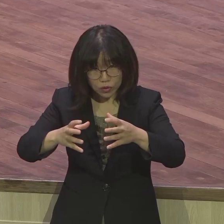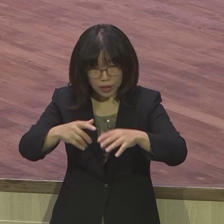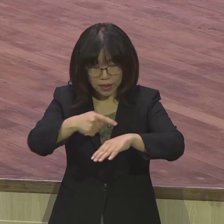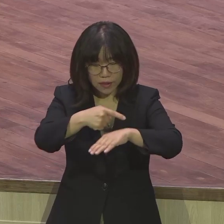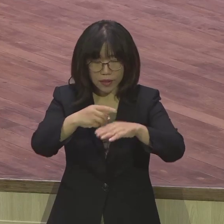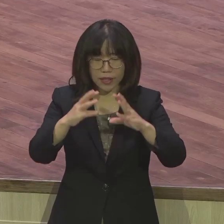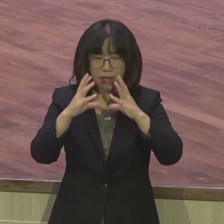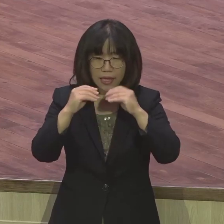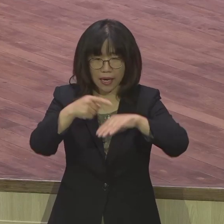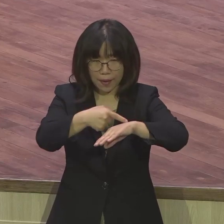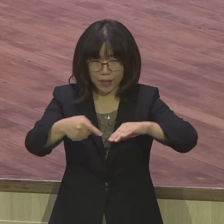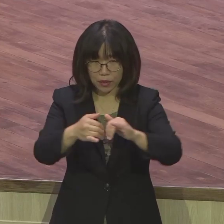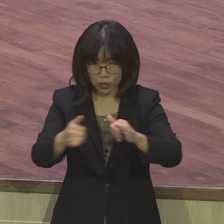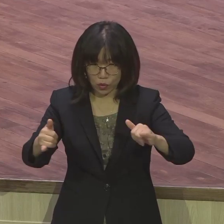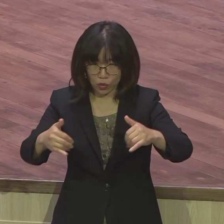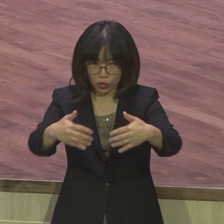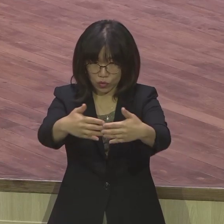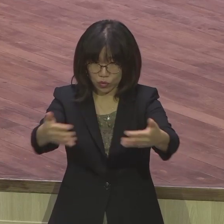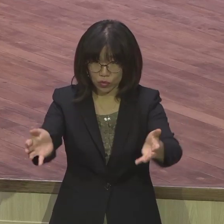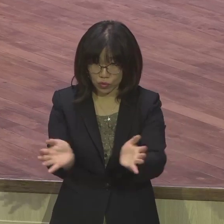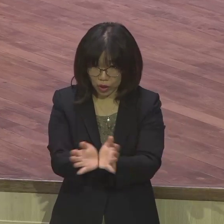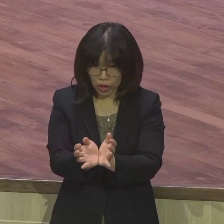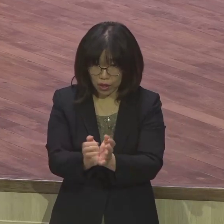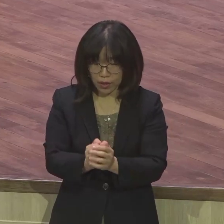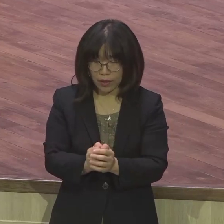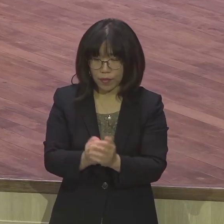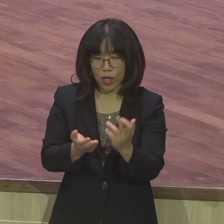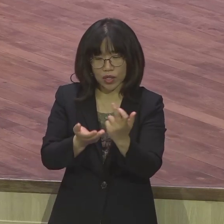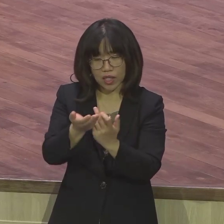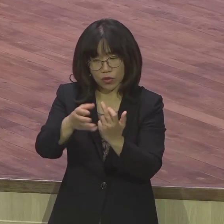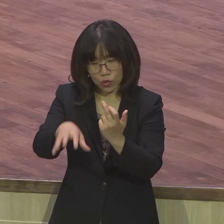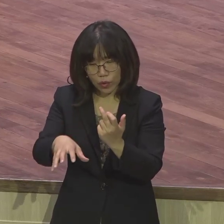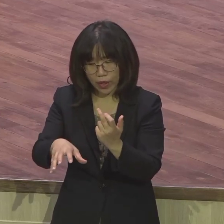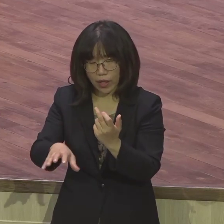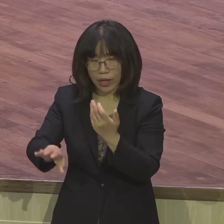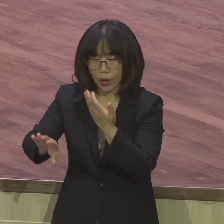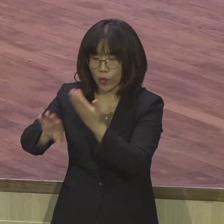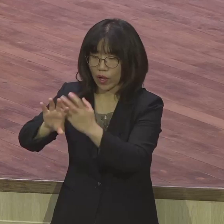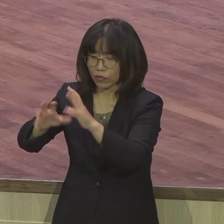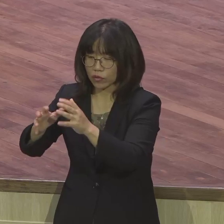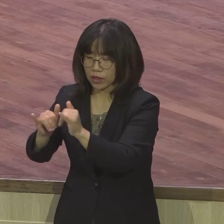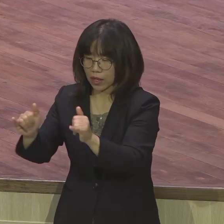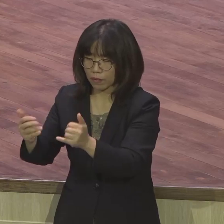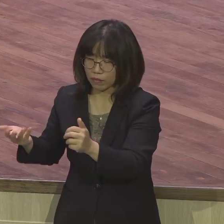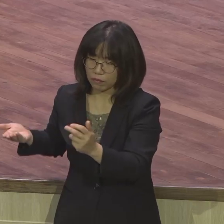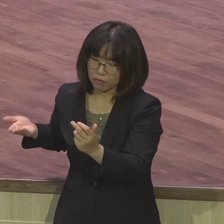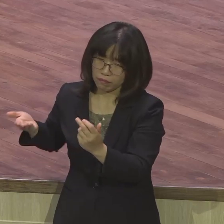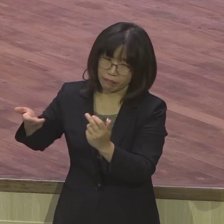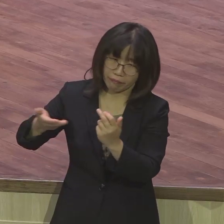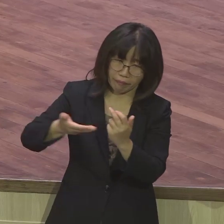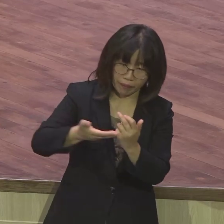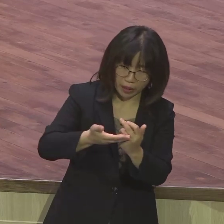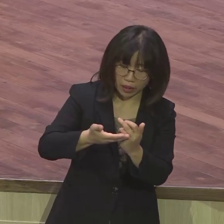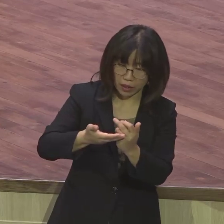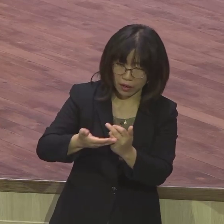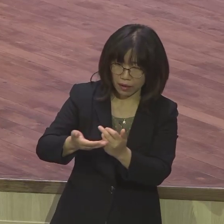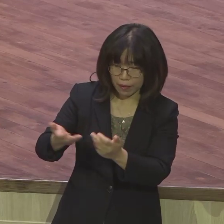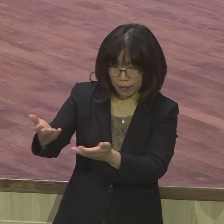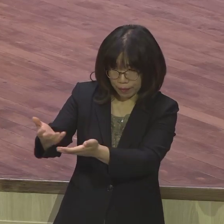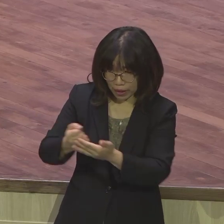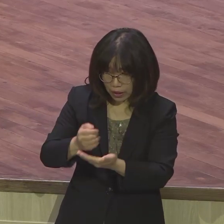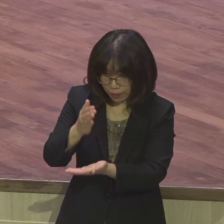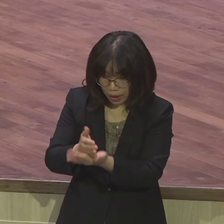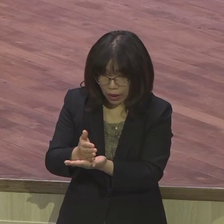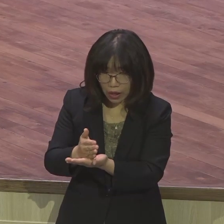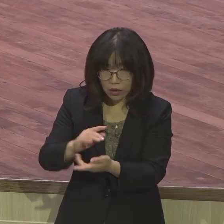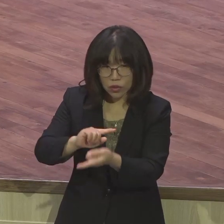한때 그들을 그 난민들을 인정하냐 인정하지 않느냐, 예멘에서 온 그 난민들을 이제 사실은